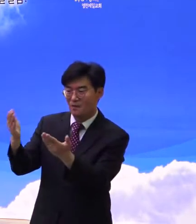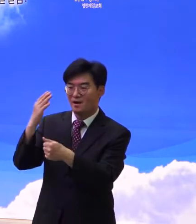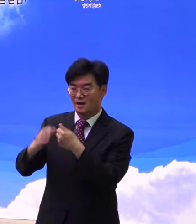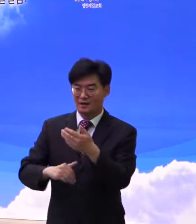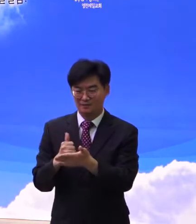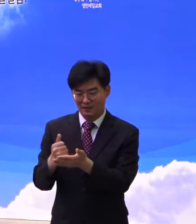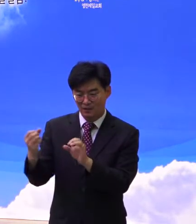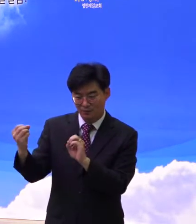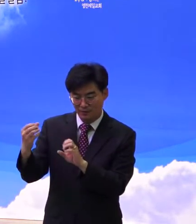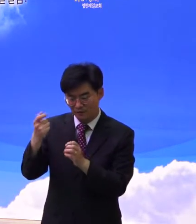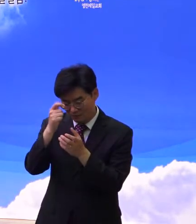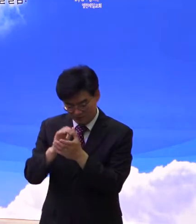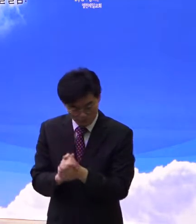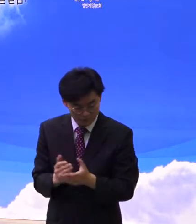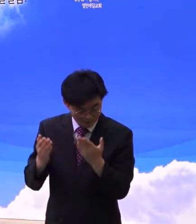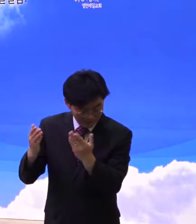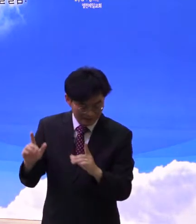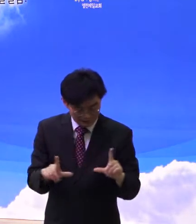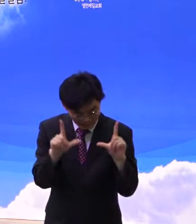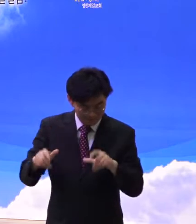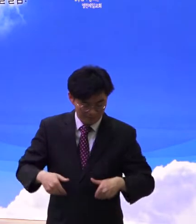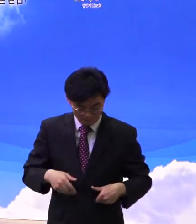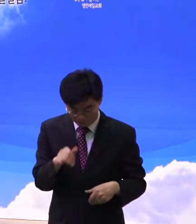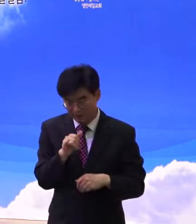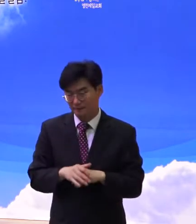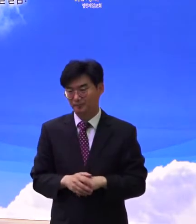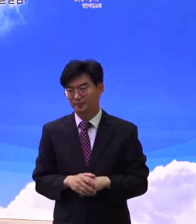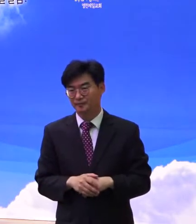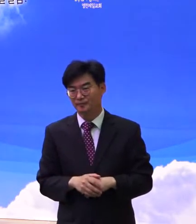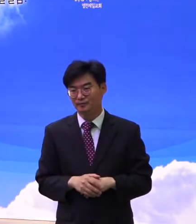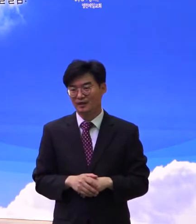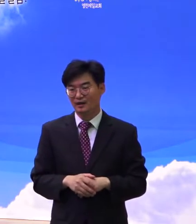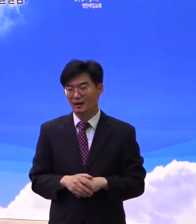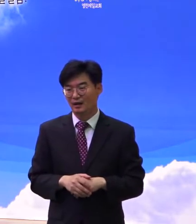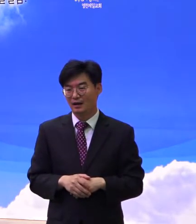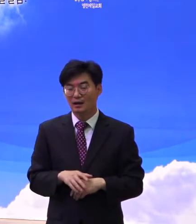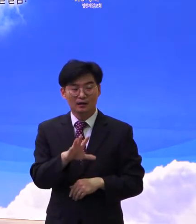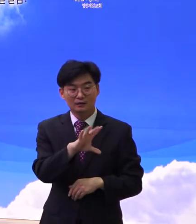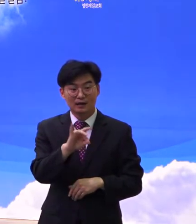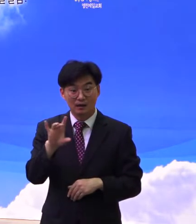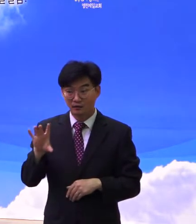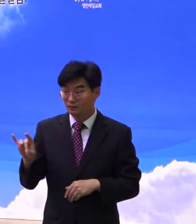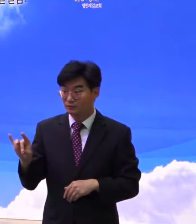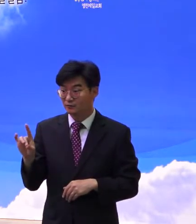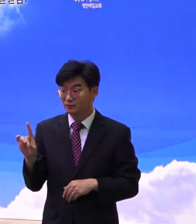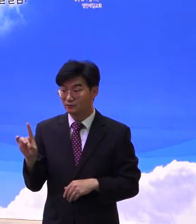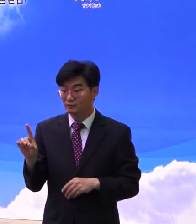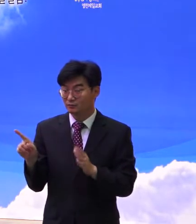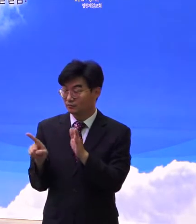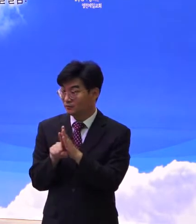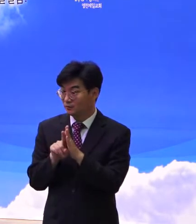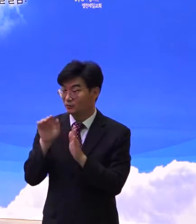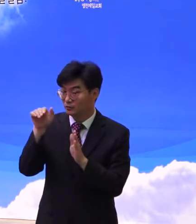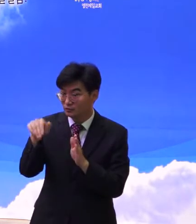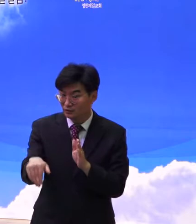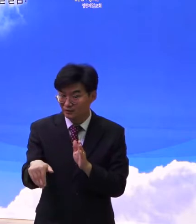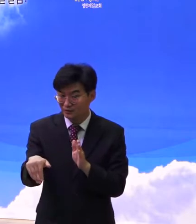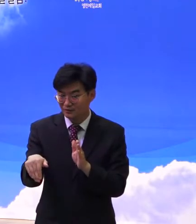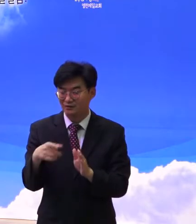있습니다. 그런데 여러분, 저도 그렇고 때때로 우리들은 우리의 신앙이 침체되는 것을